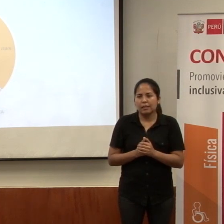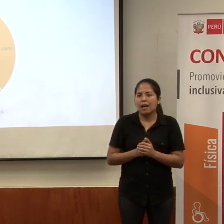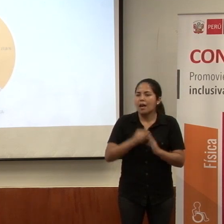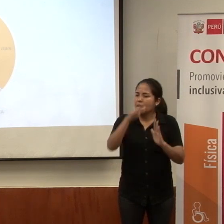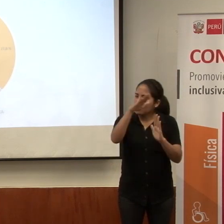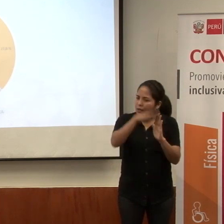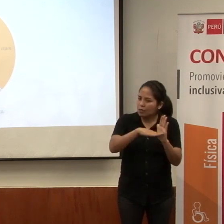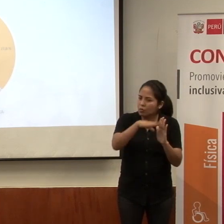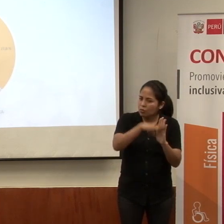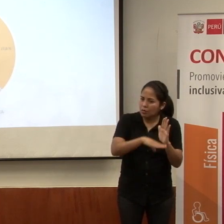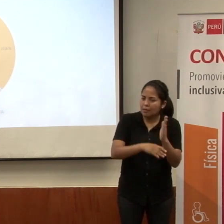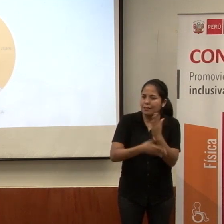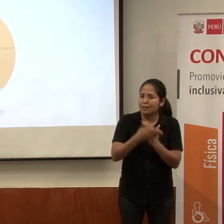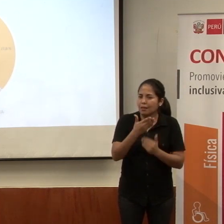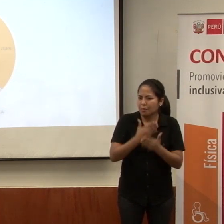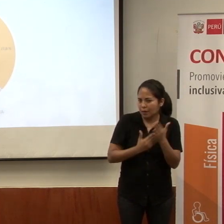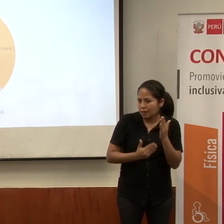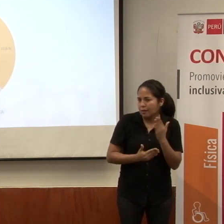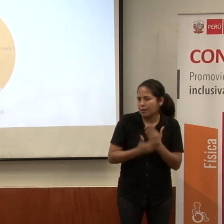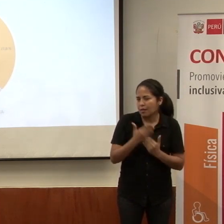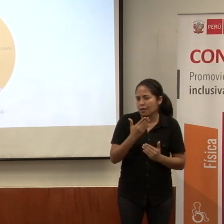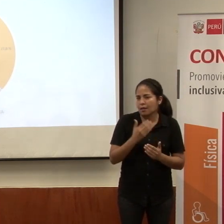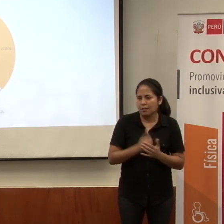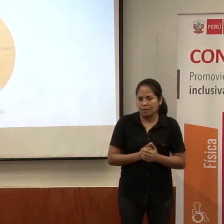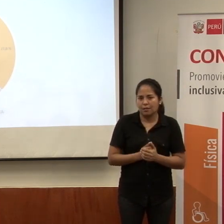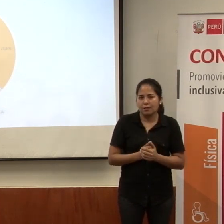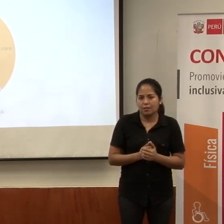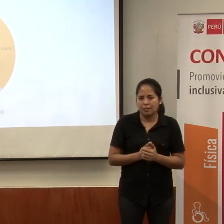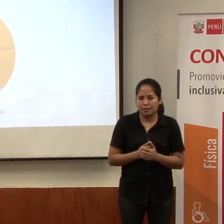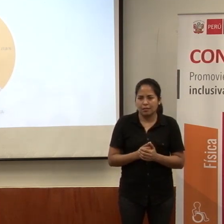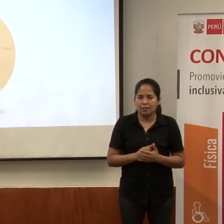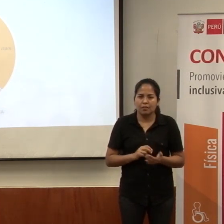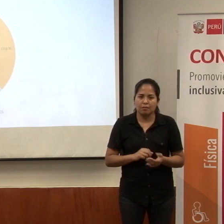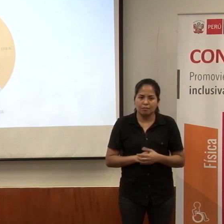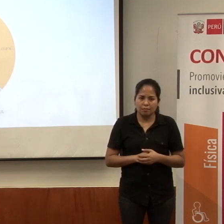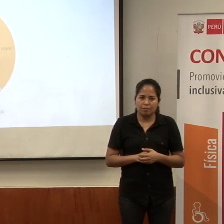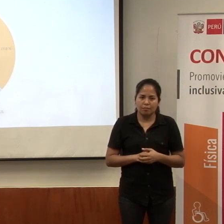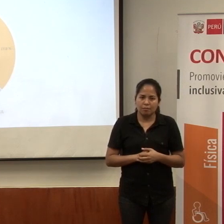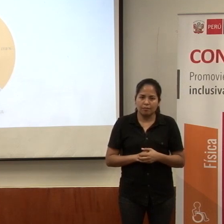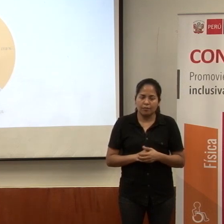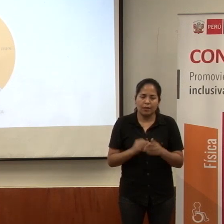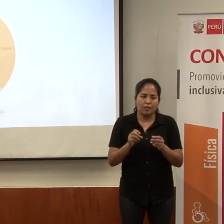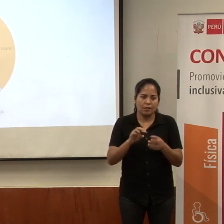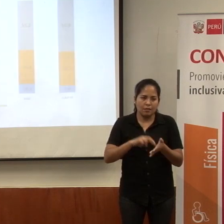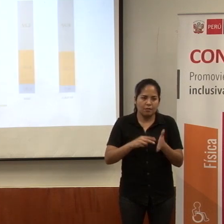discapacidades graves, ¿no es cierto? Eso será que estamos trabajando más la prevención, ¿no?